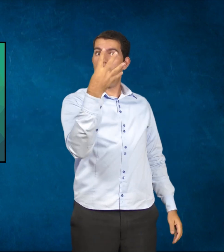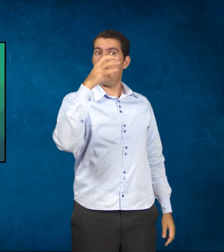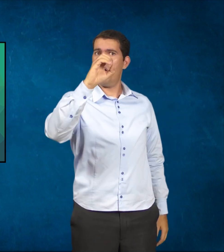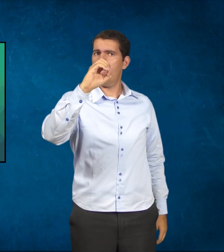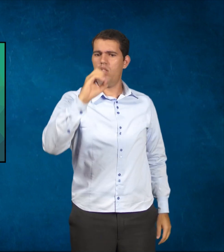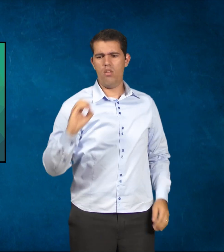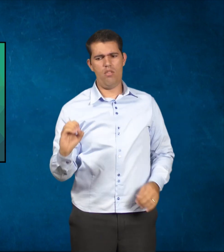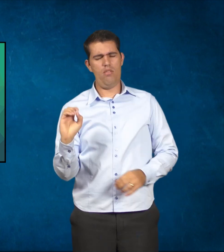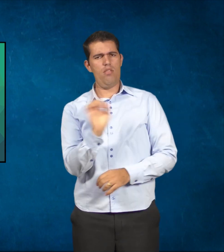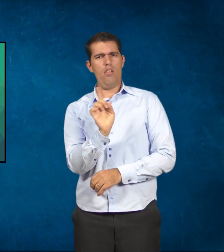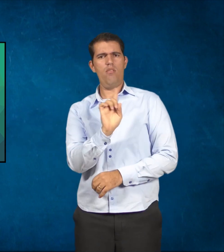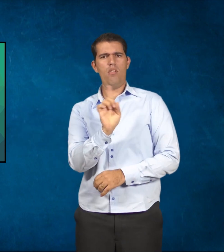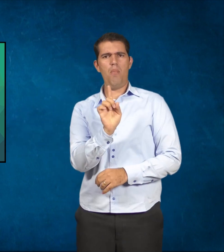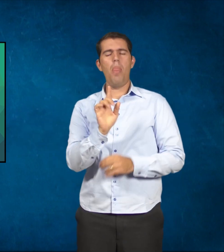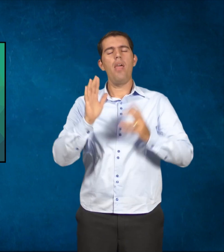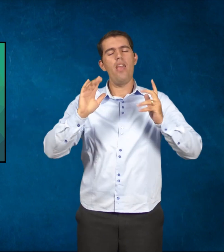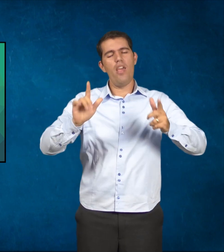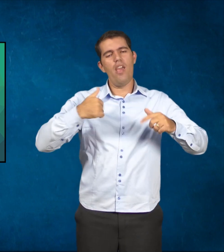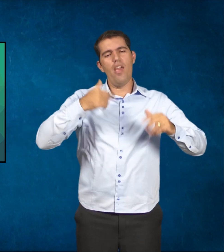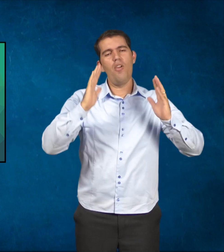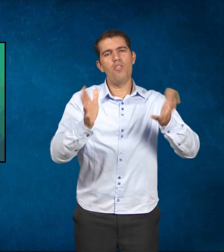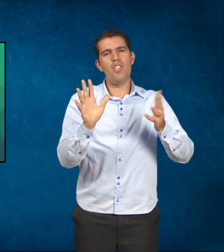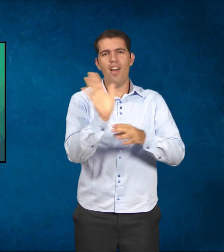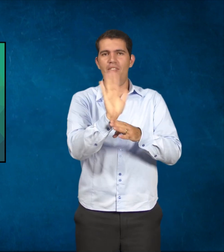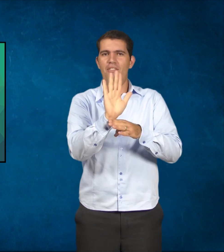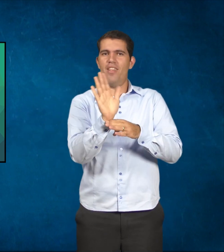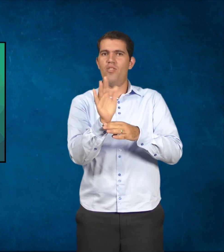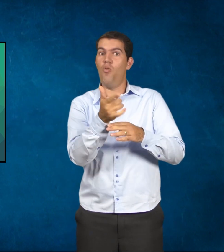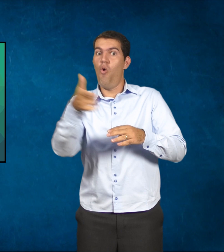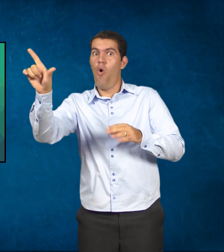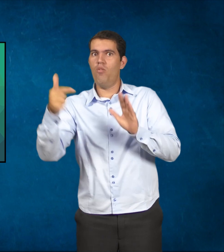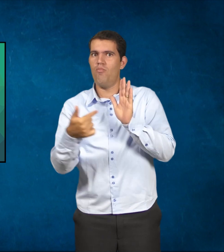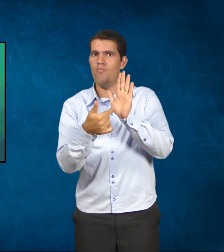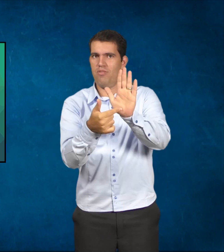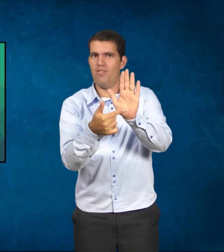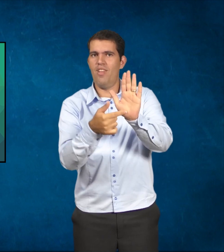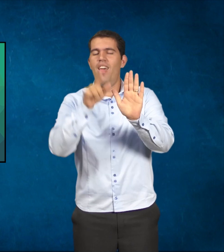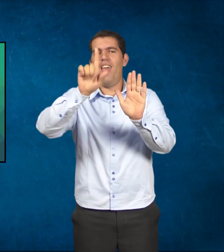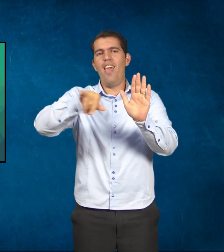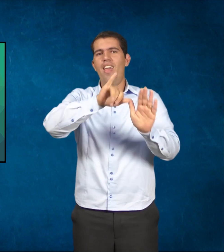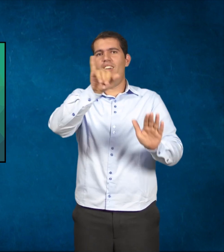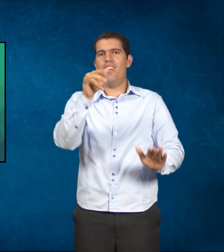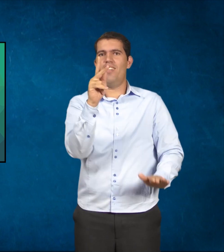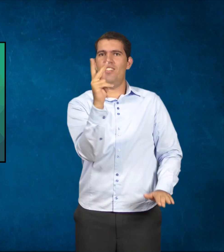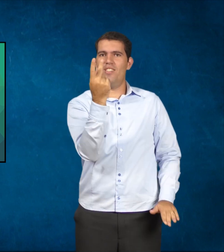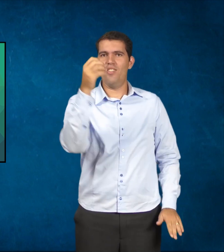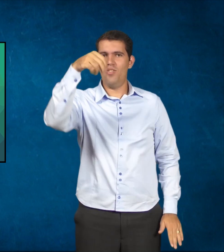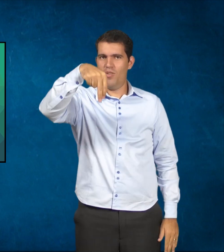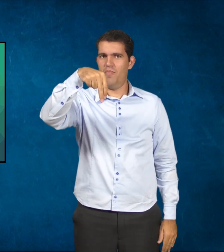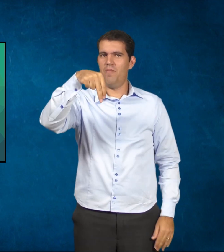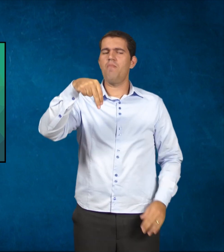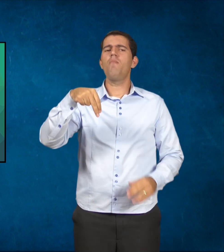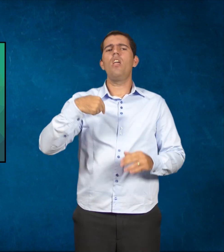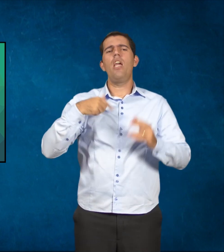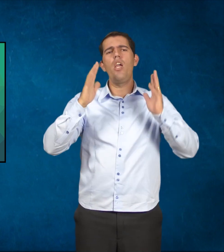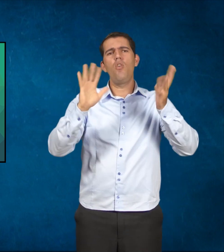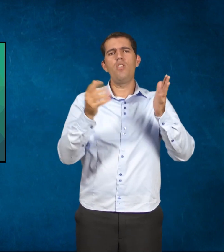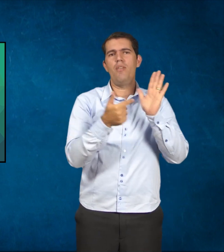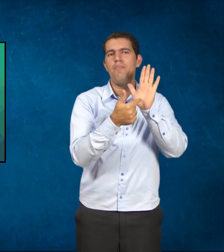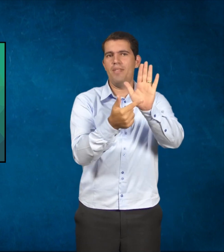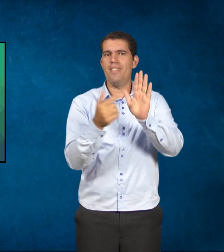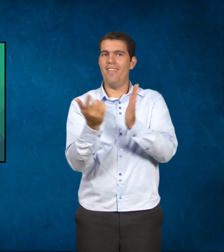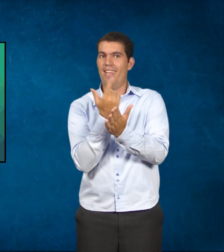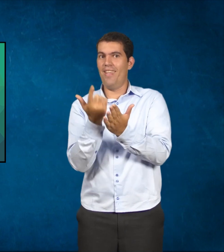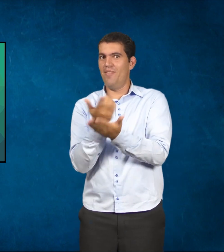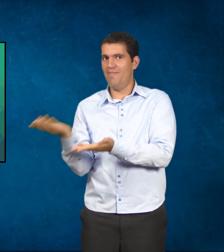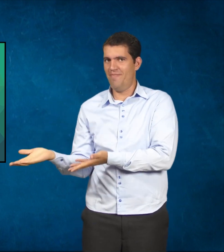zero. Deixei um vídeo extra do John Hattie em que ele explica esse trabalho. Também a indicação desse livro.